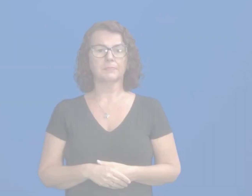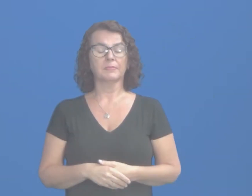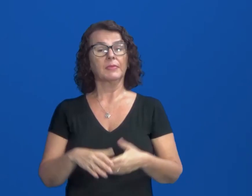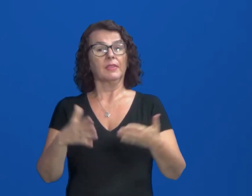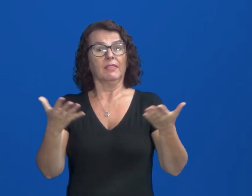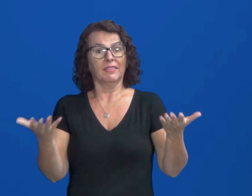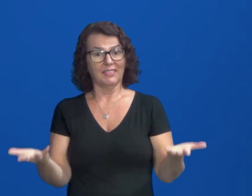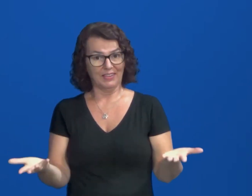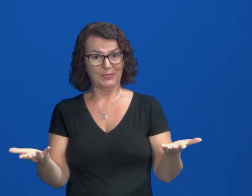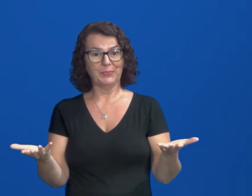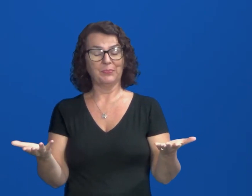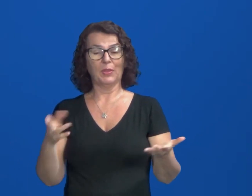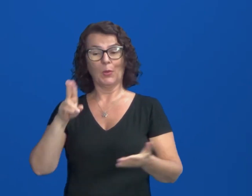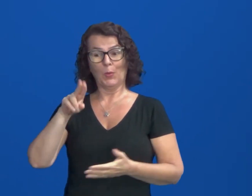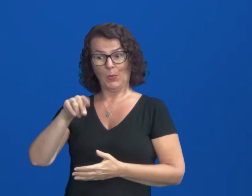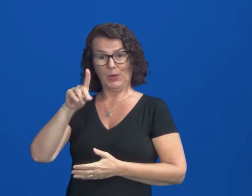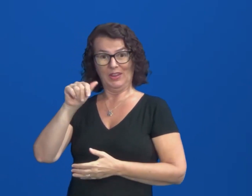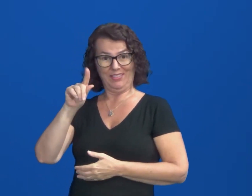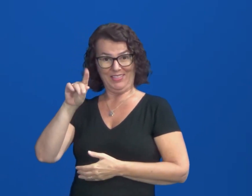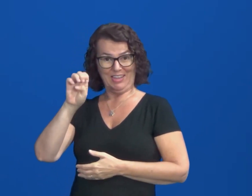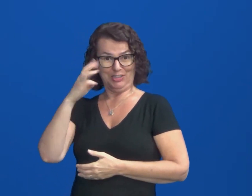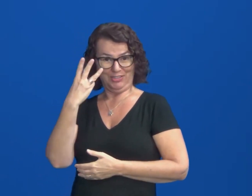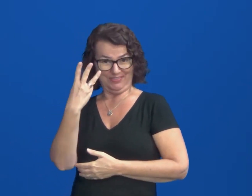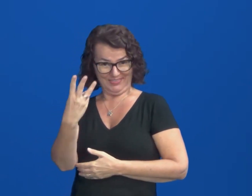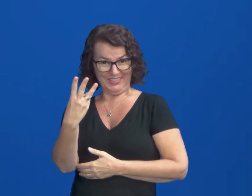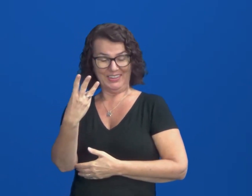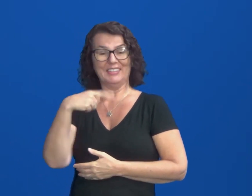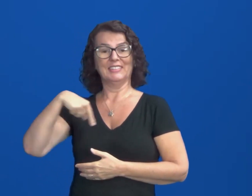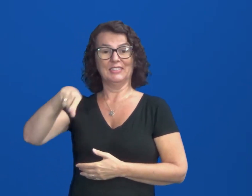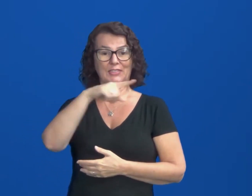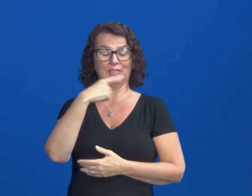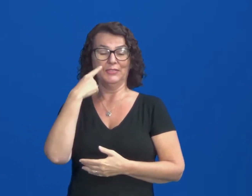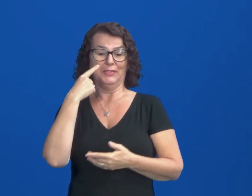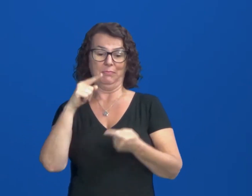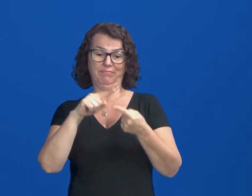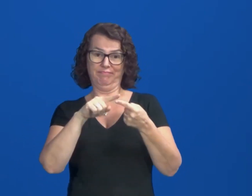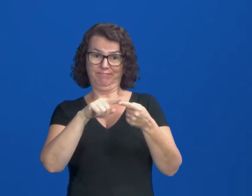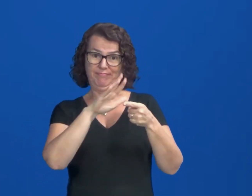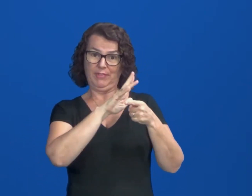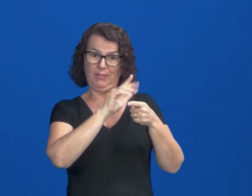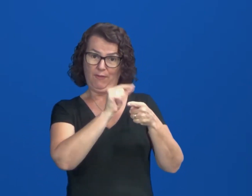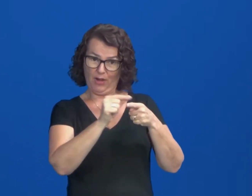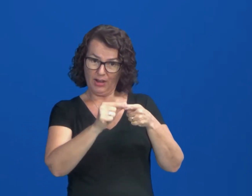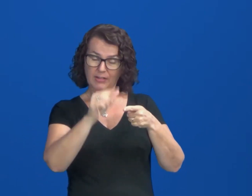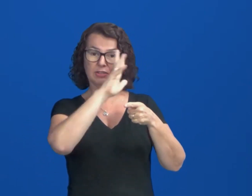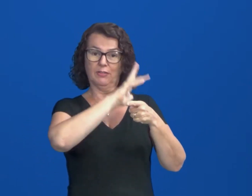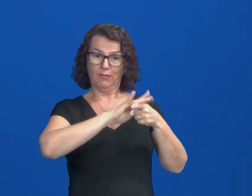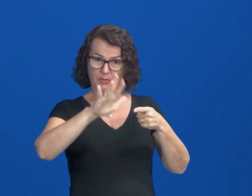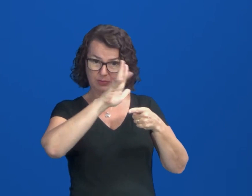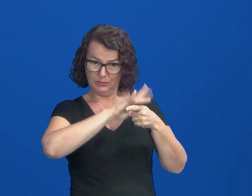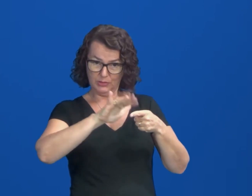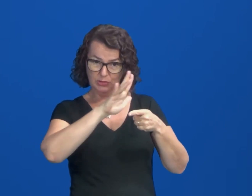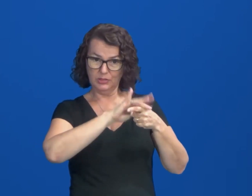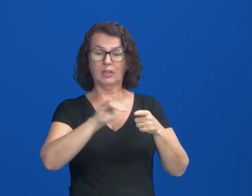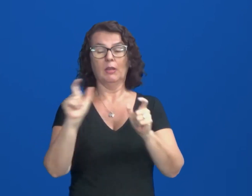Então, a unidade 3, nós vimos a fonética, a fonologia e a